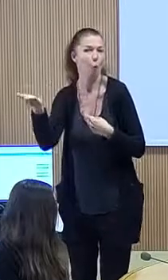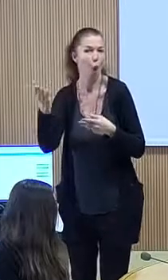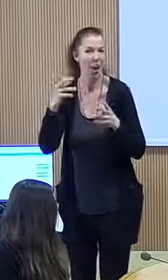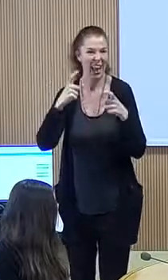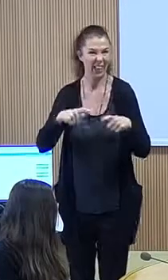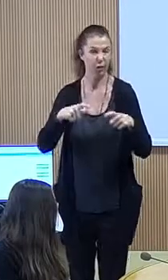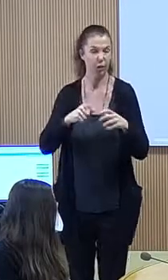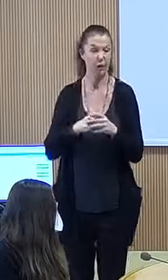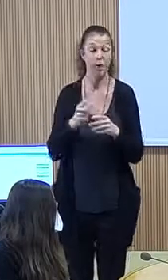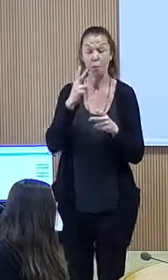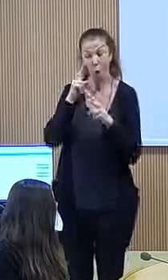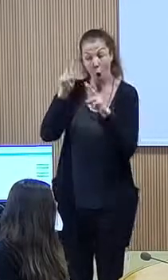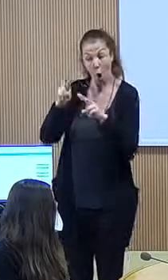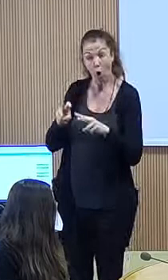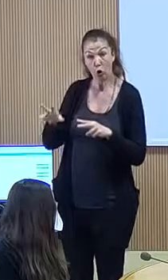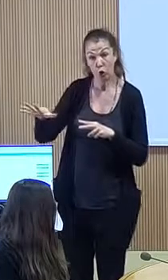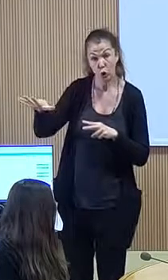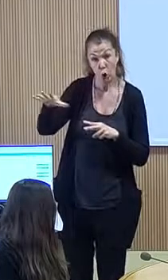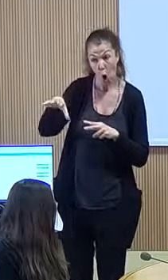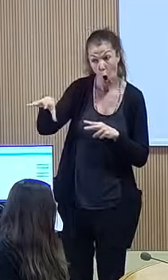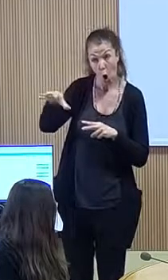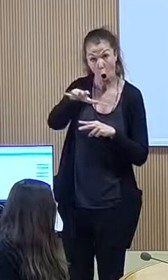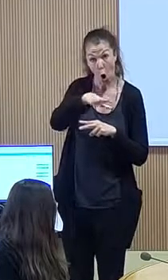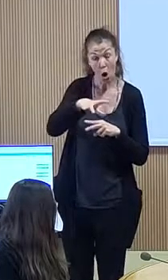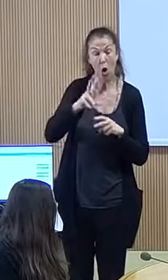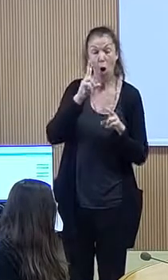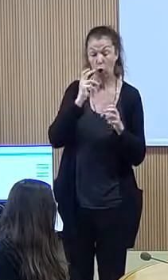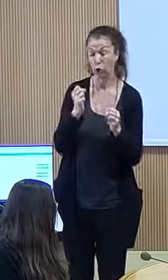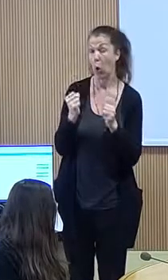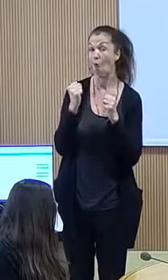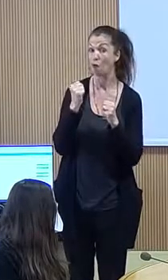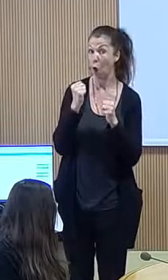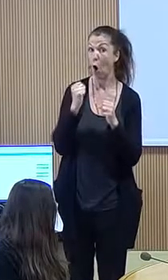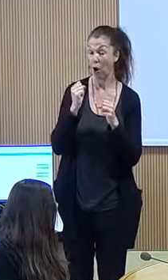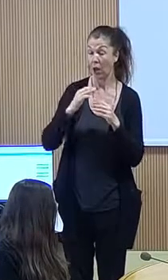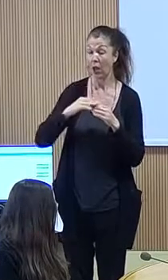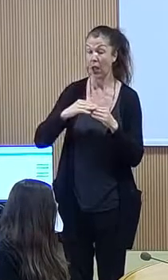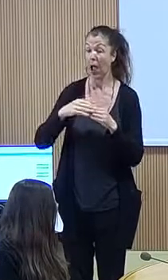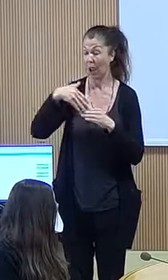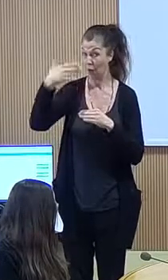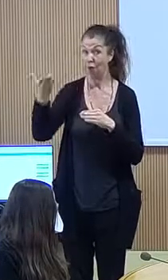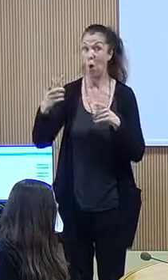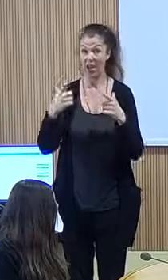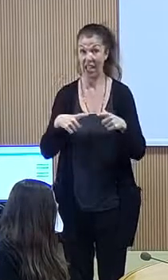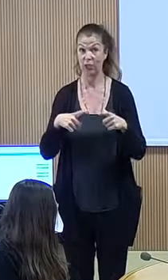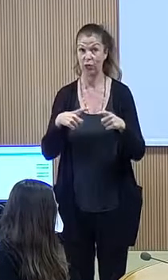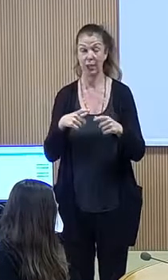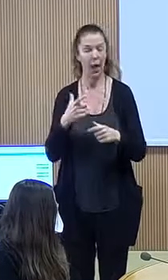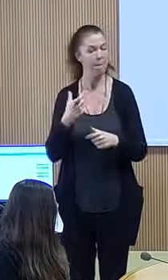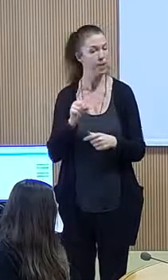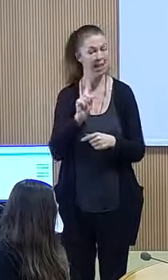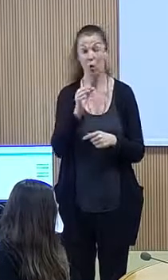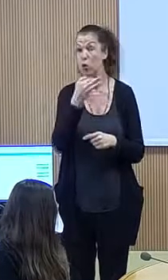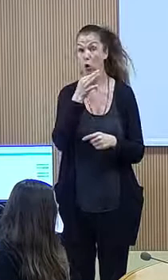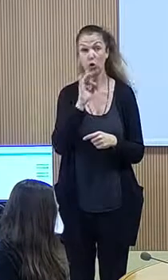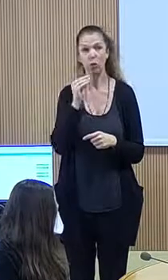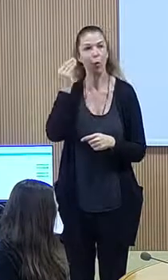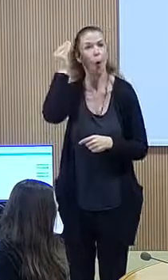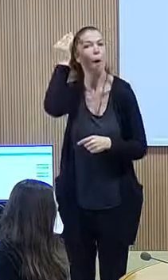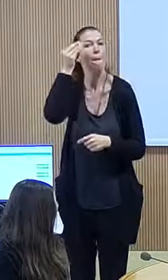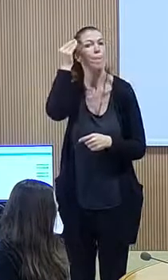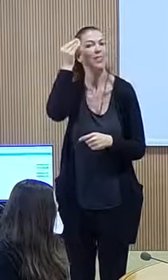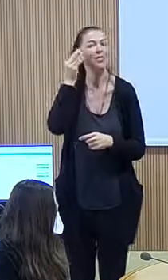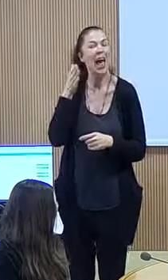territorio avremo un controllo massiccio anche in fra cittadino perché non si può nemmeno pensare di andare a pranzo di